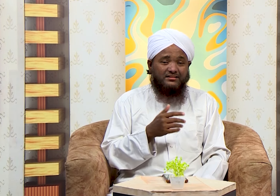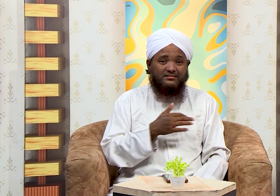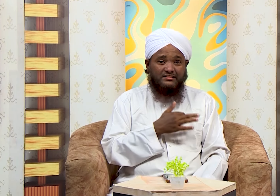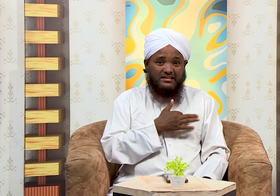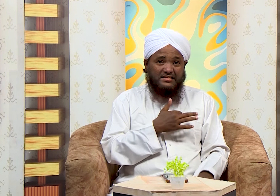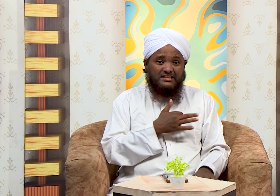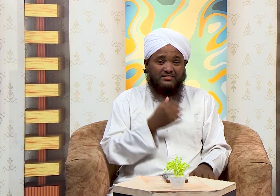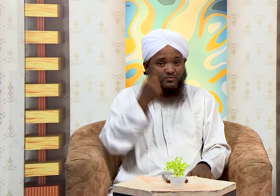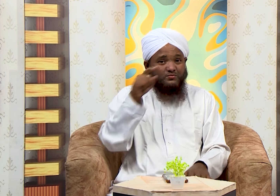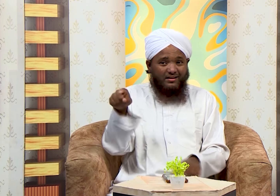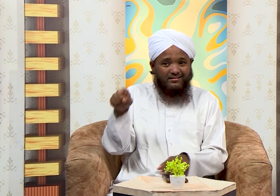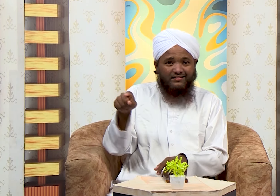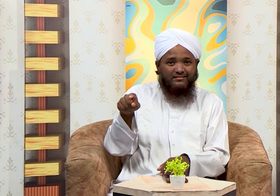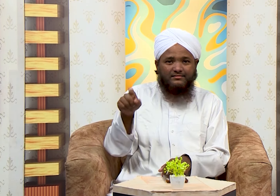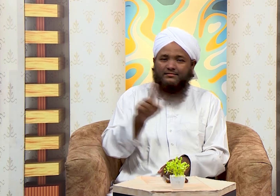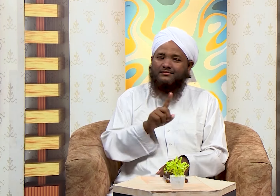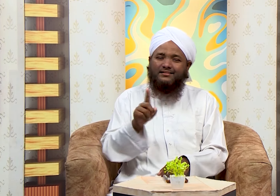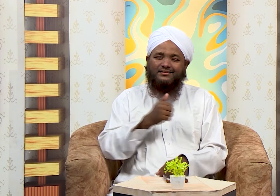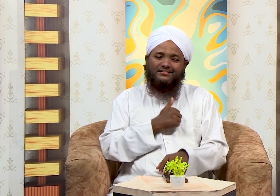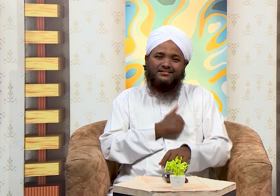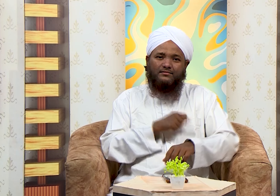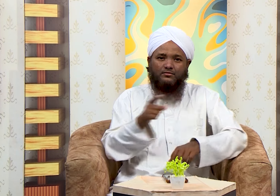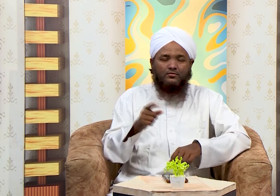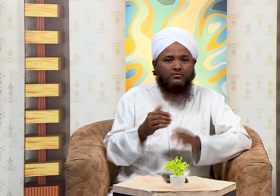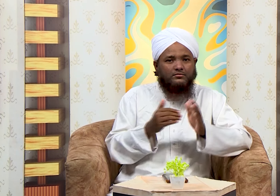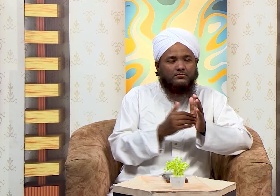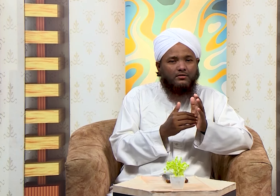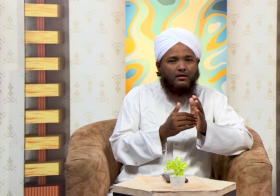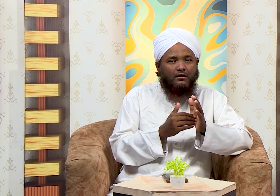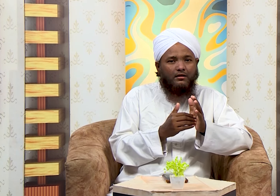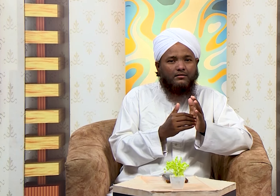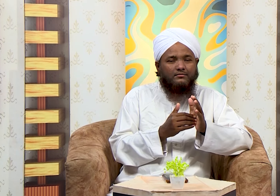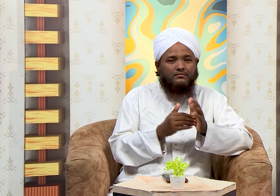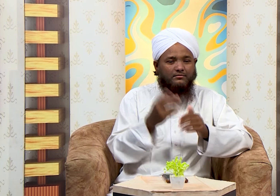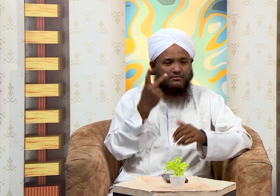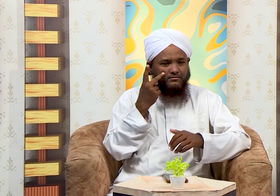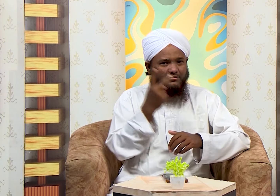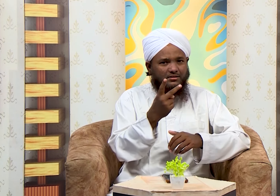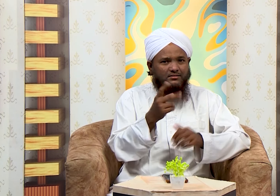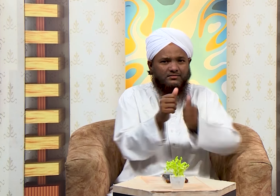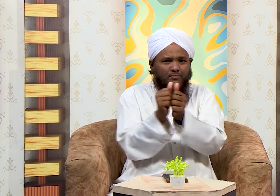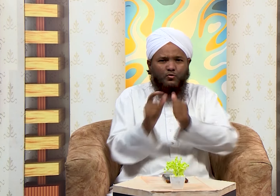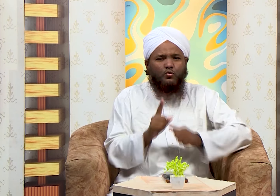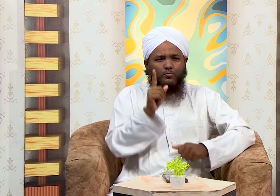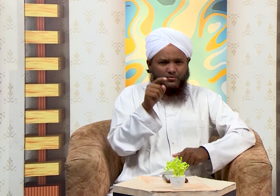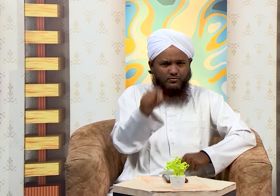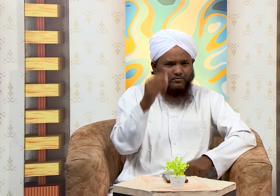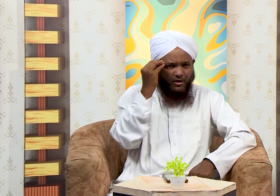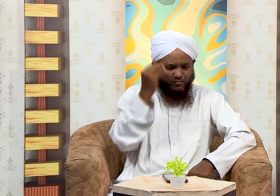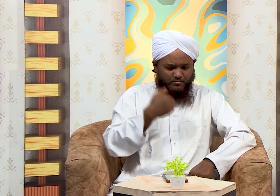حکم دیا ہے جب یہ زید بن سانہ نے دیکھا تو پھر کہا کہ اے عمر تم مجھے پہچانتے ہو میں کون ہوں کہ کون